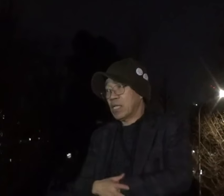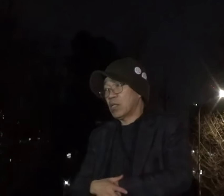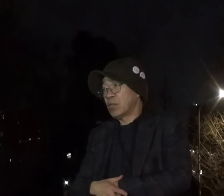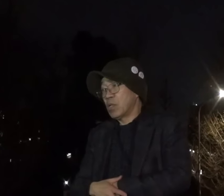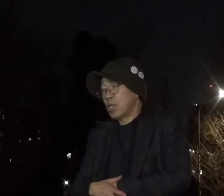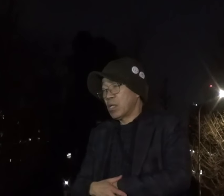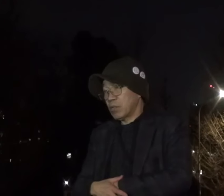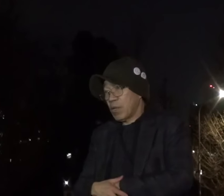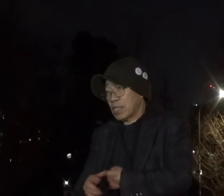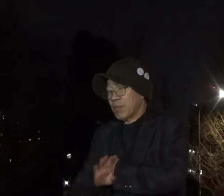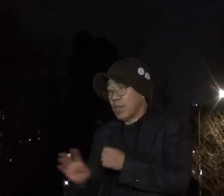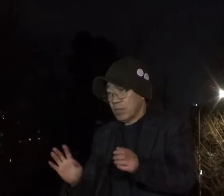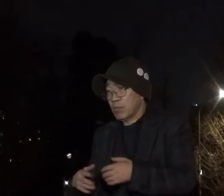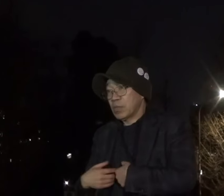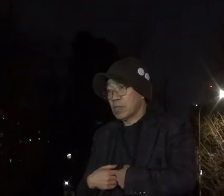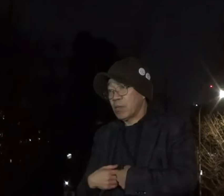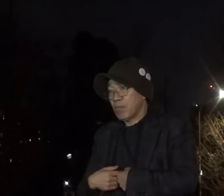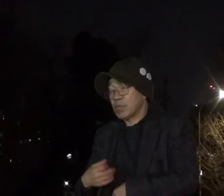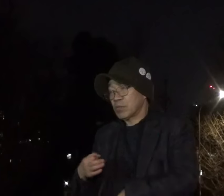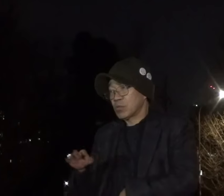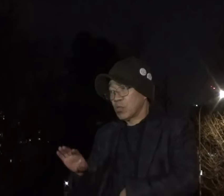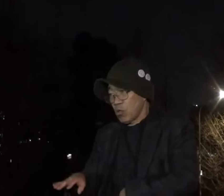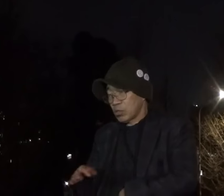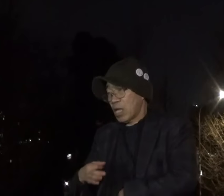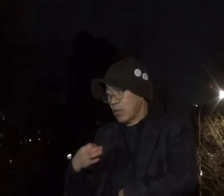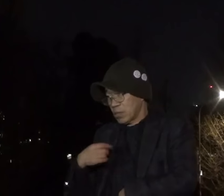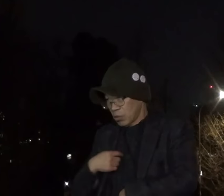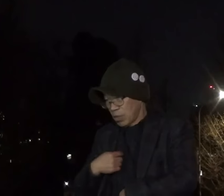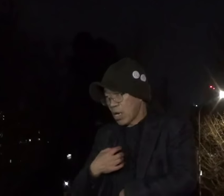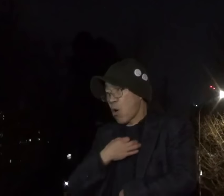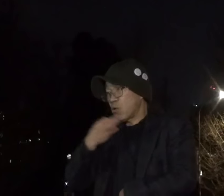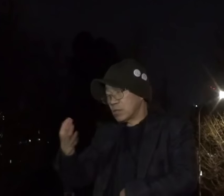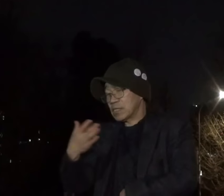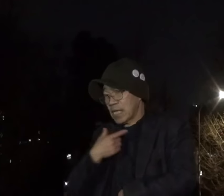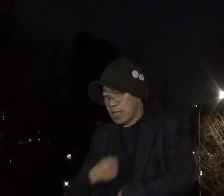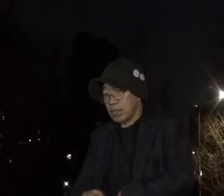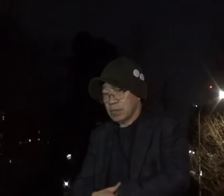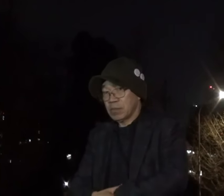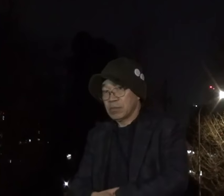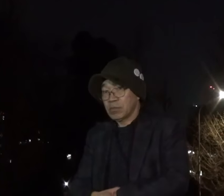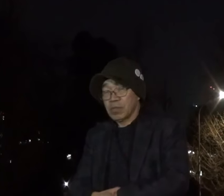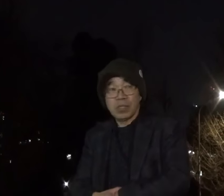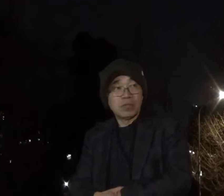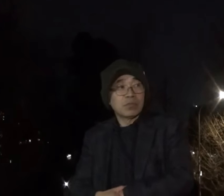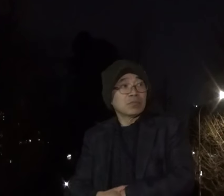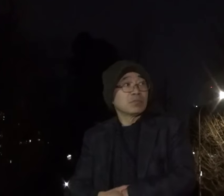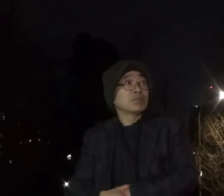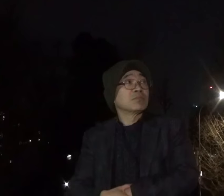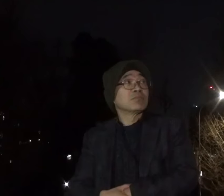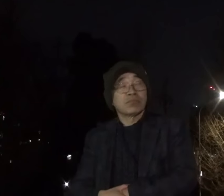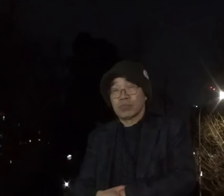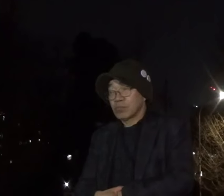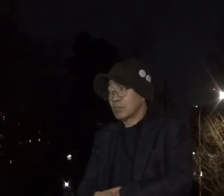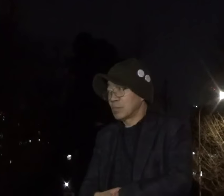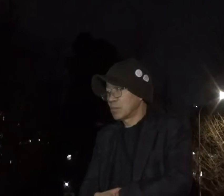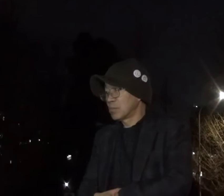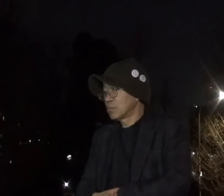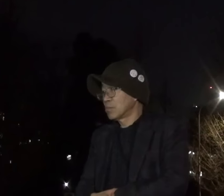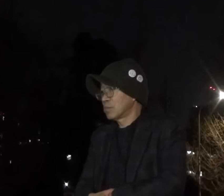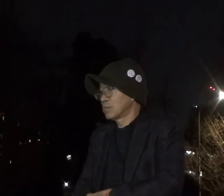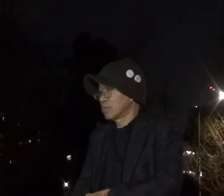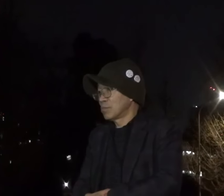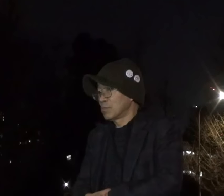て、やっぱりあれコールをしたいと思います。私は佐野橋さんとはちょっと女性のことが残っており